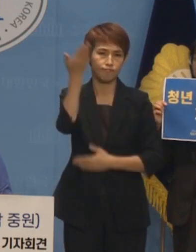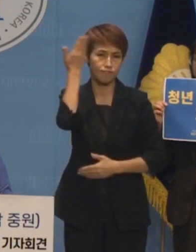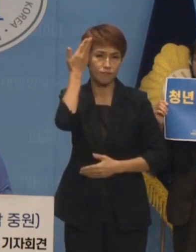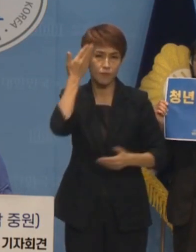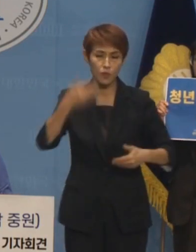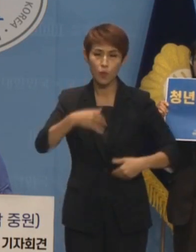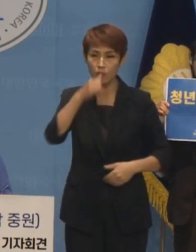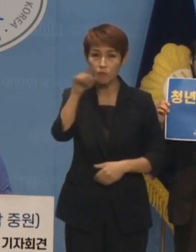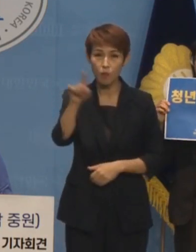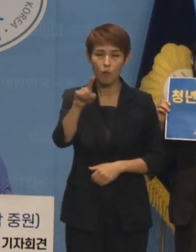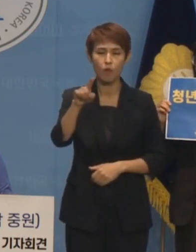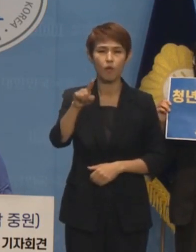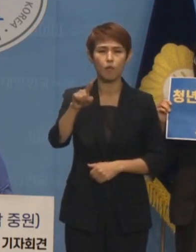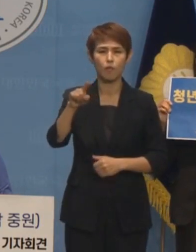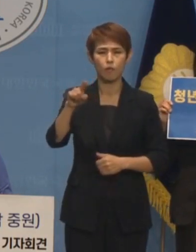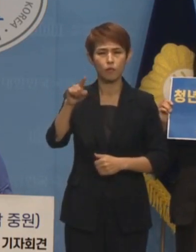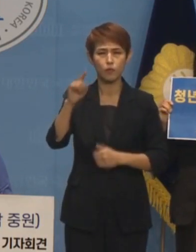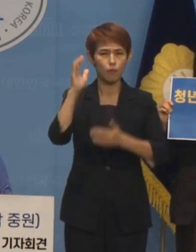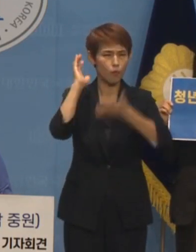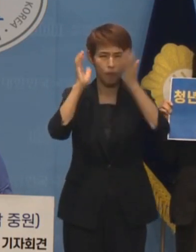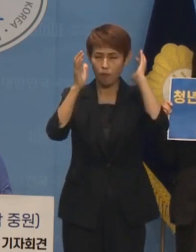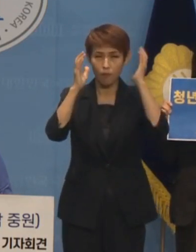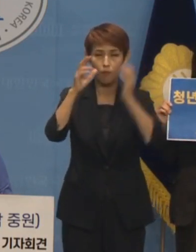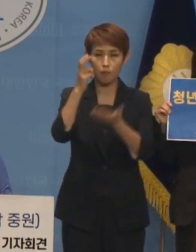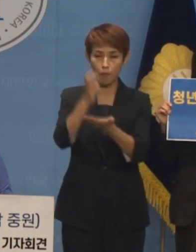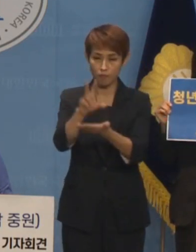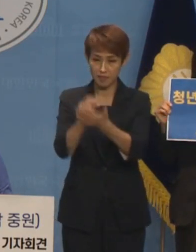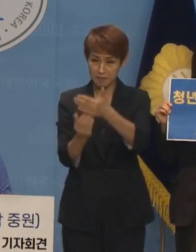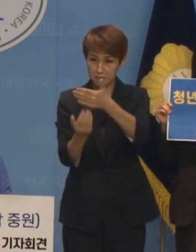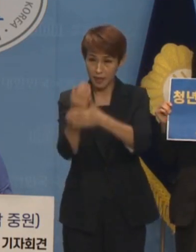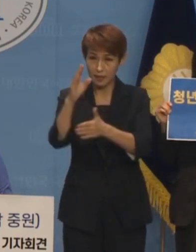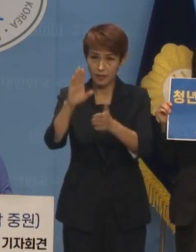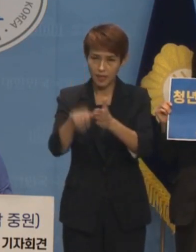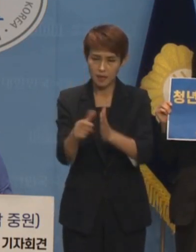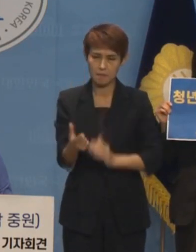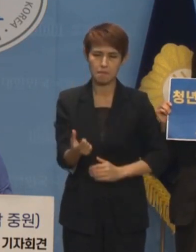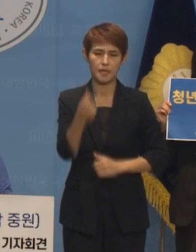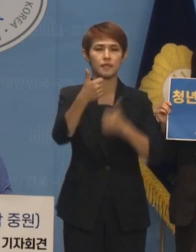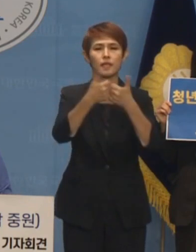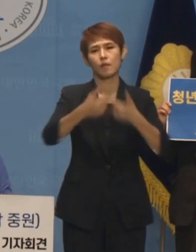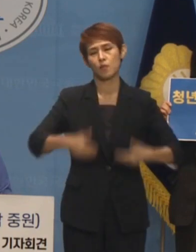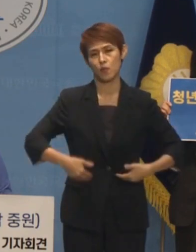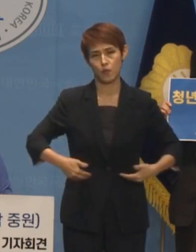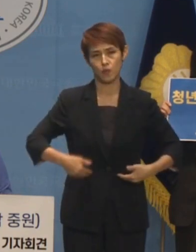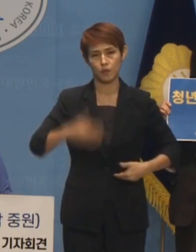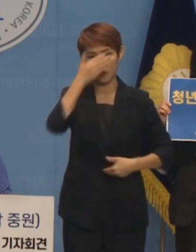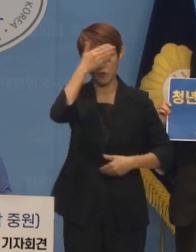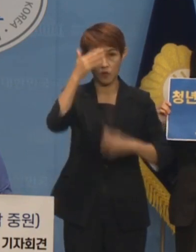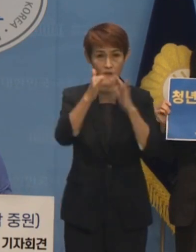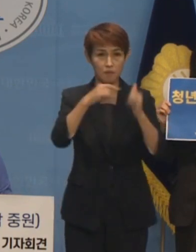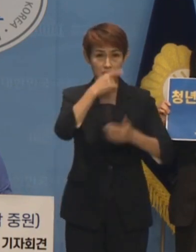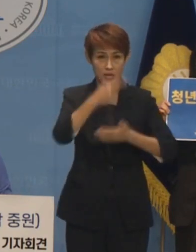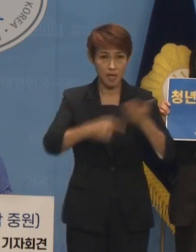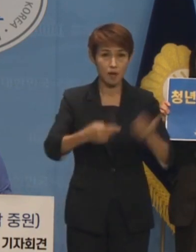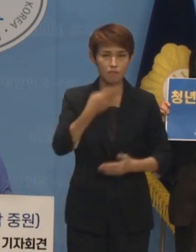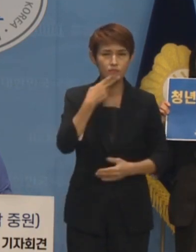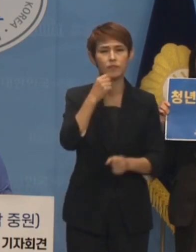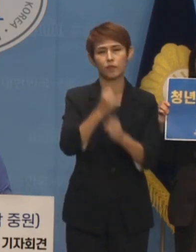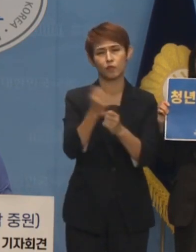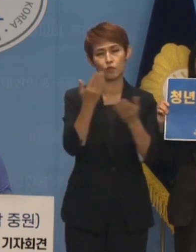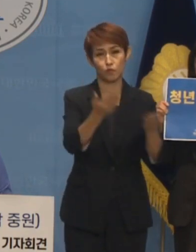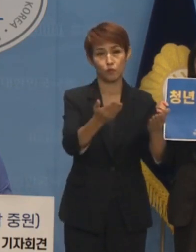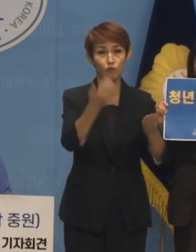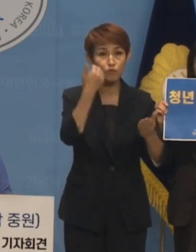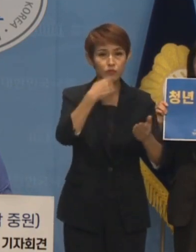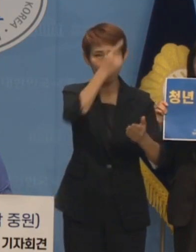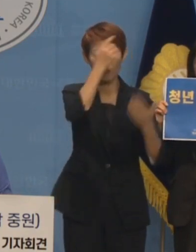하는 복잡한 법률 문제가 발생했을 때 신속하게 상담을 받아서 청년들이 피해를 보는 일이 없도록 정부가